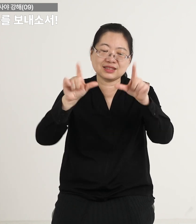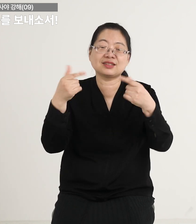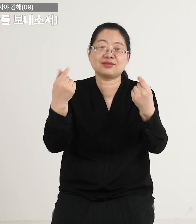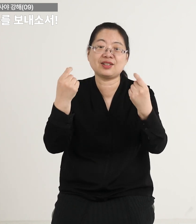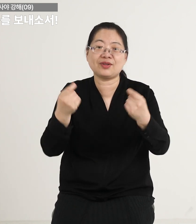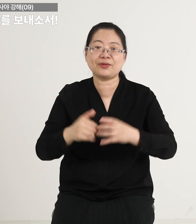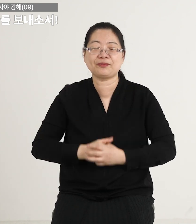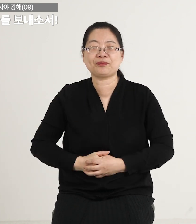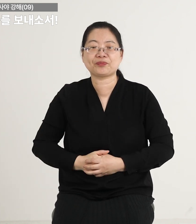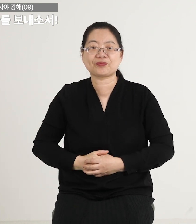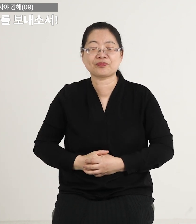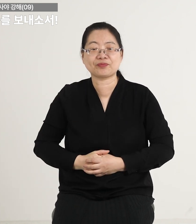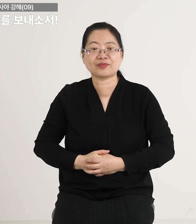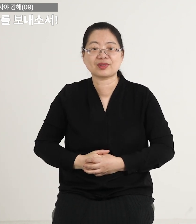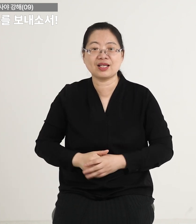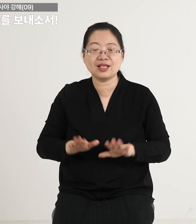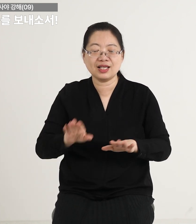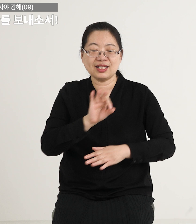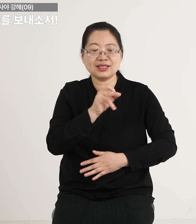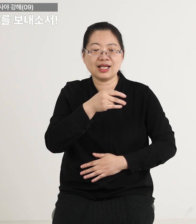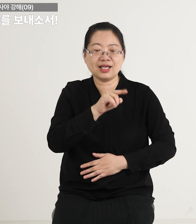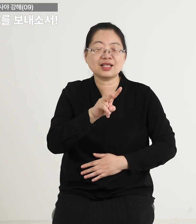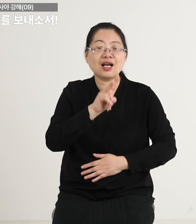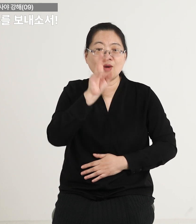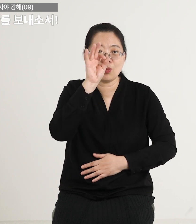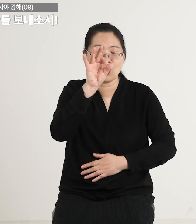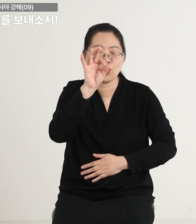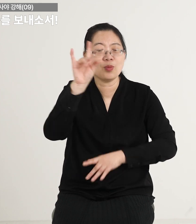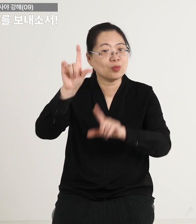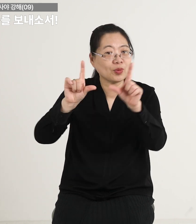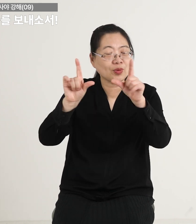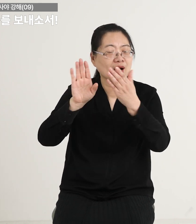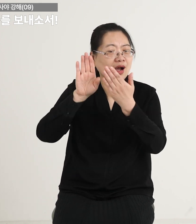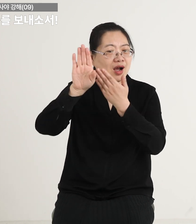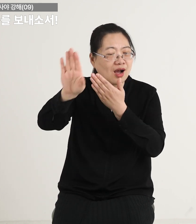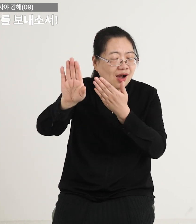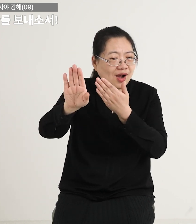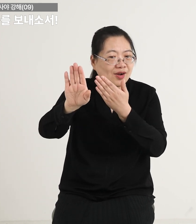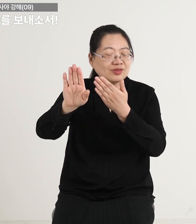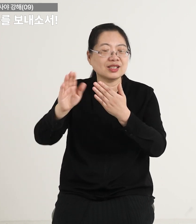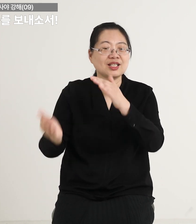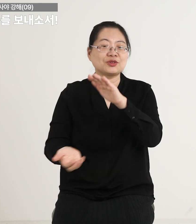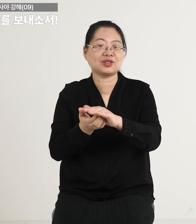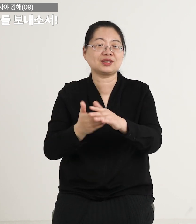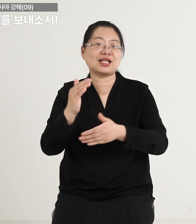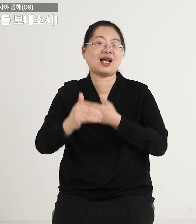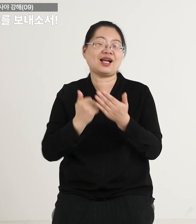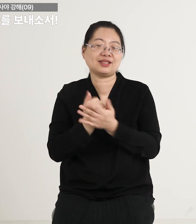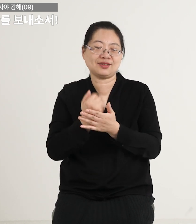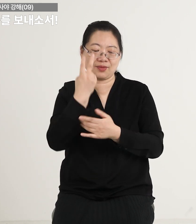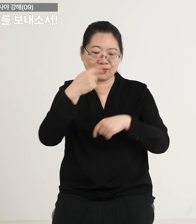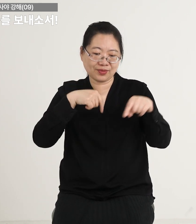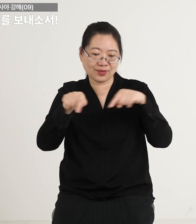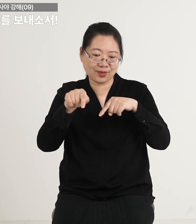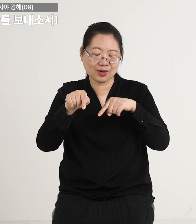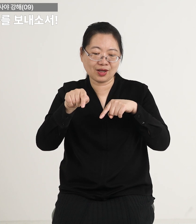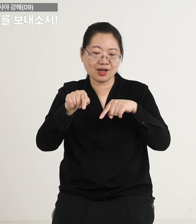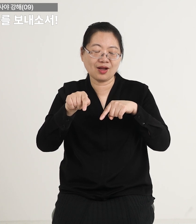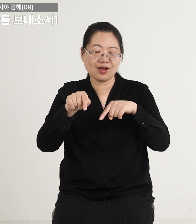이것이 현재 이사야가 보고 있는 그림이면서 향후 펼쳐질 하나님의 경영을 보고 있는